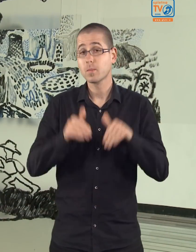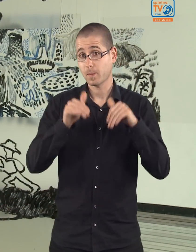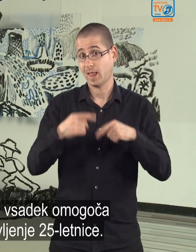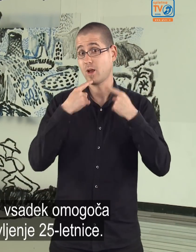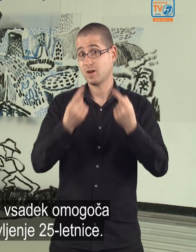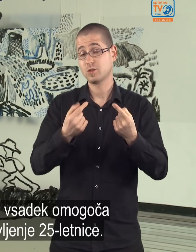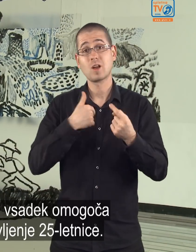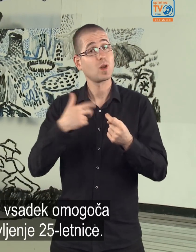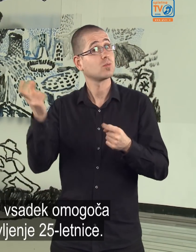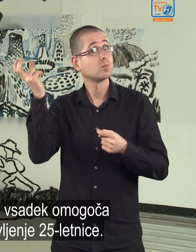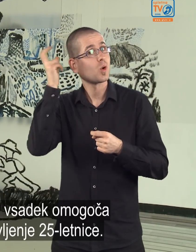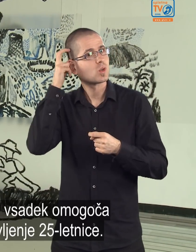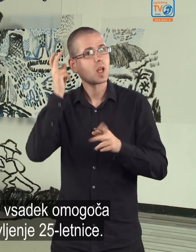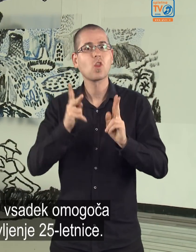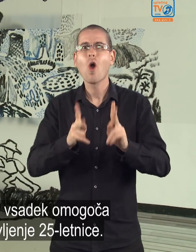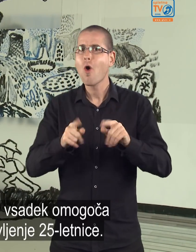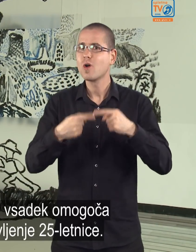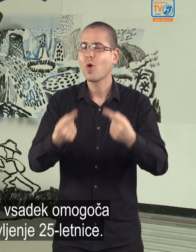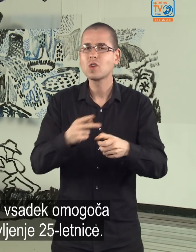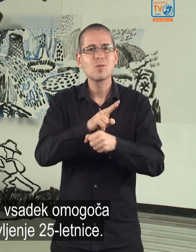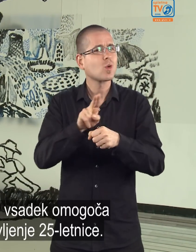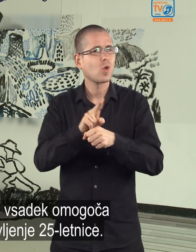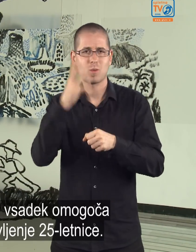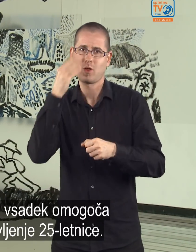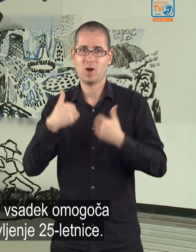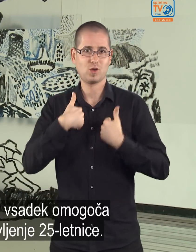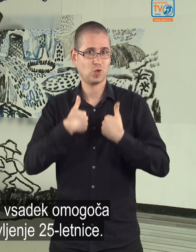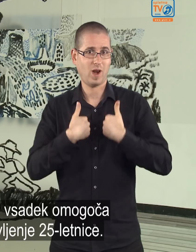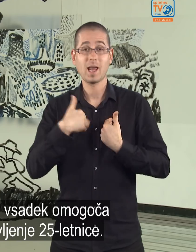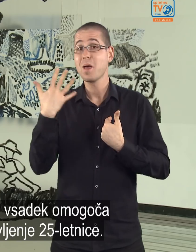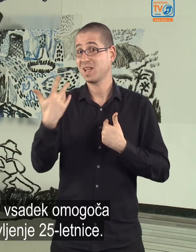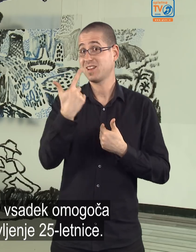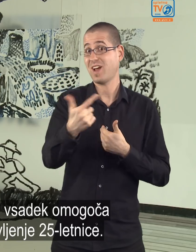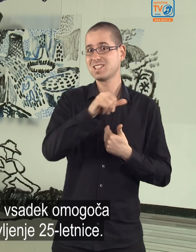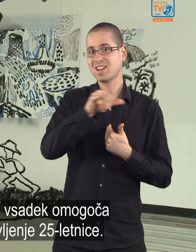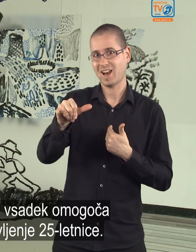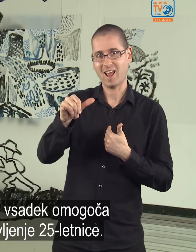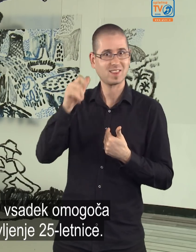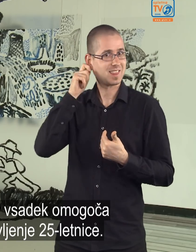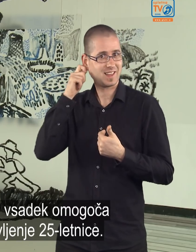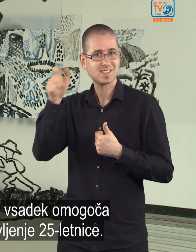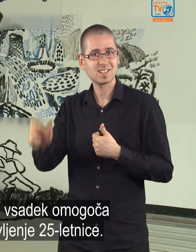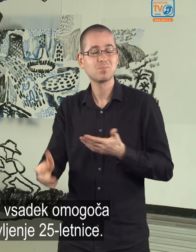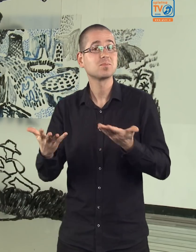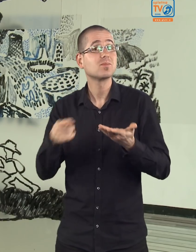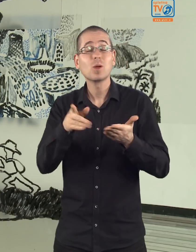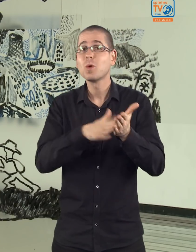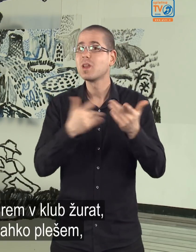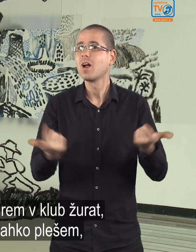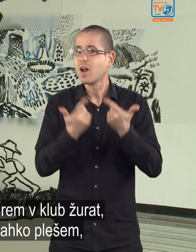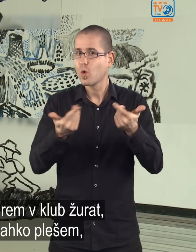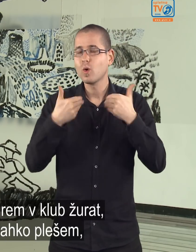Moram reči, da mi polžev vsadek omogoča popolnoma normalno življenje 25-letnice, kar pomeni,